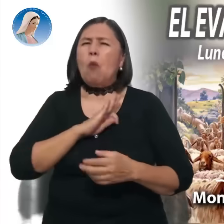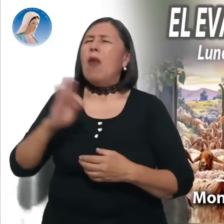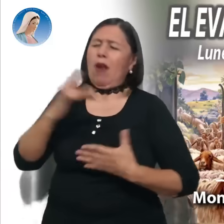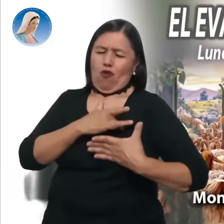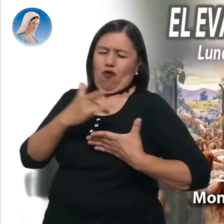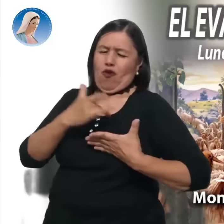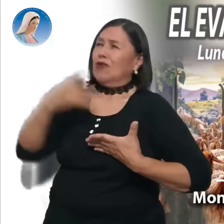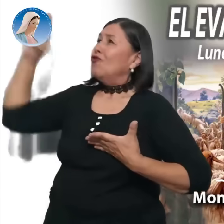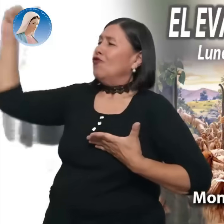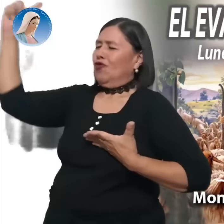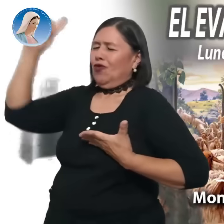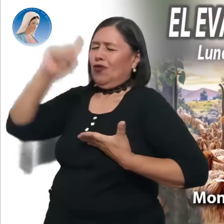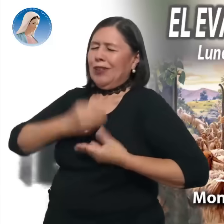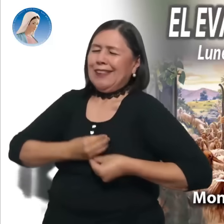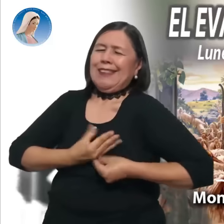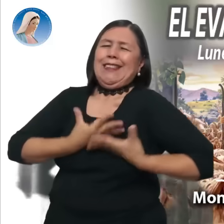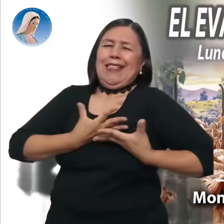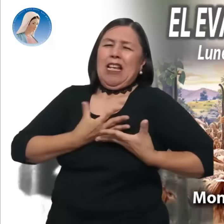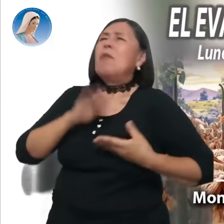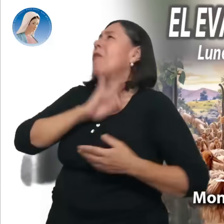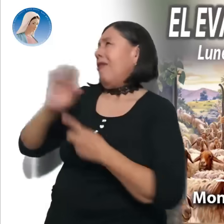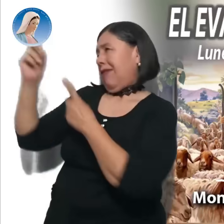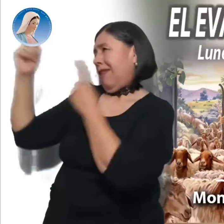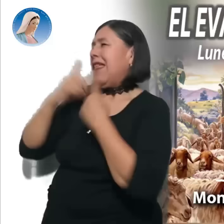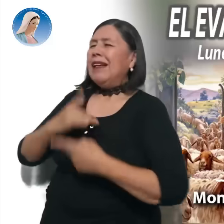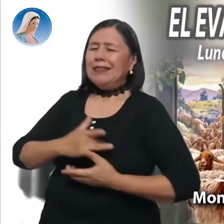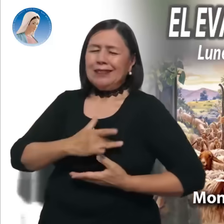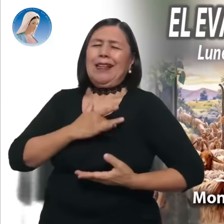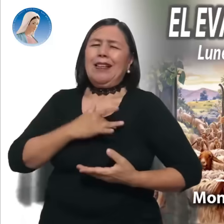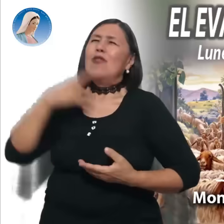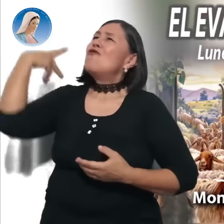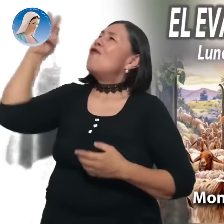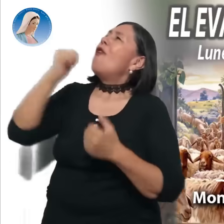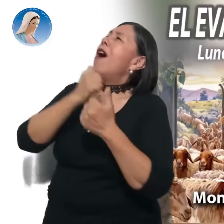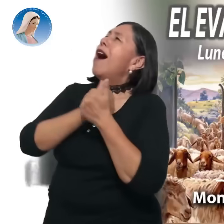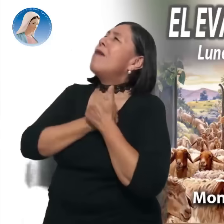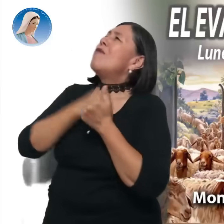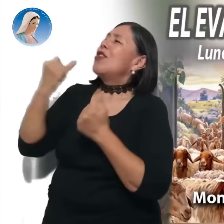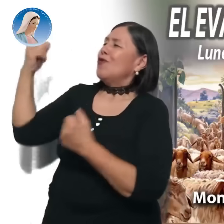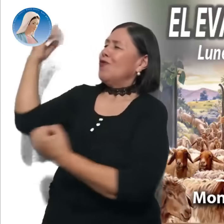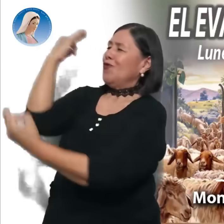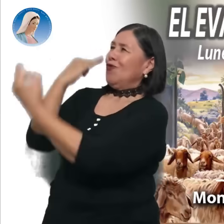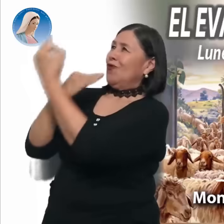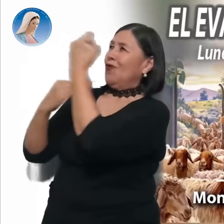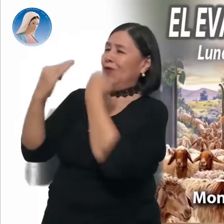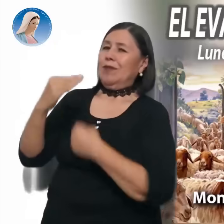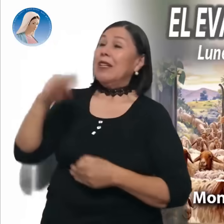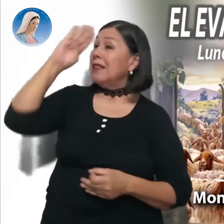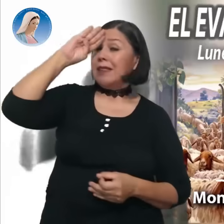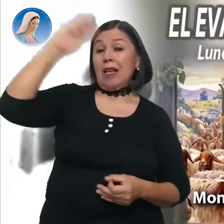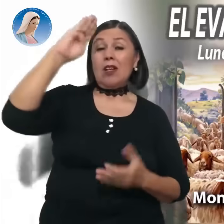nuestros corazones de tu presencia. Concédenos sentir tu amor y tu protección.